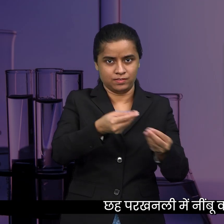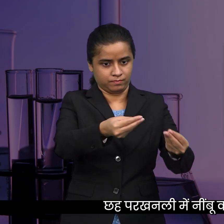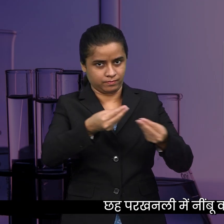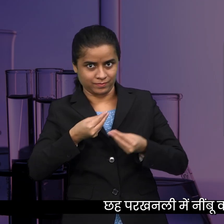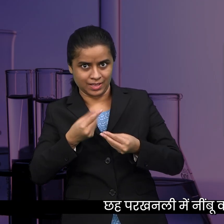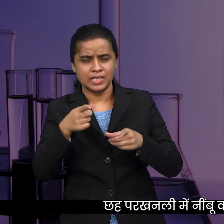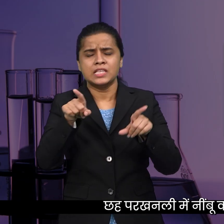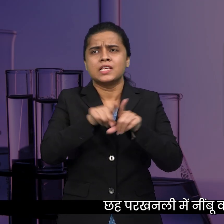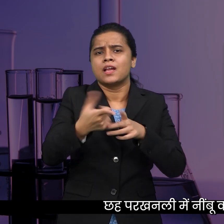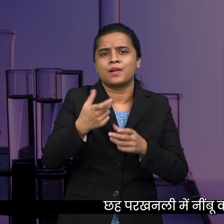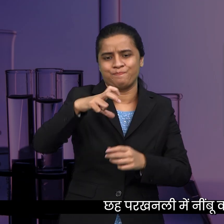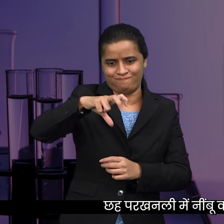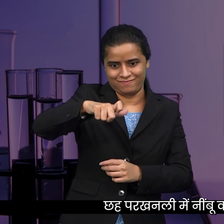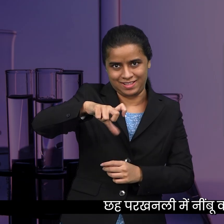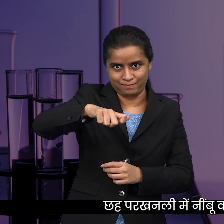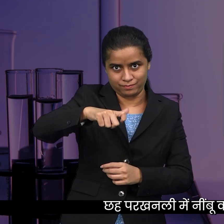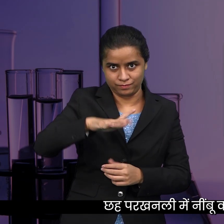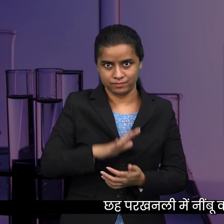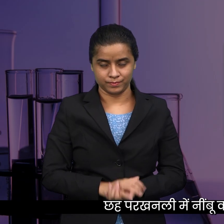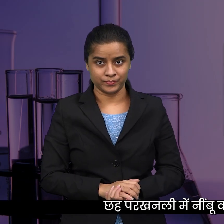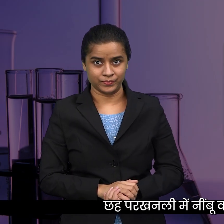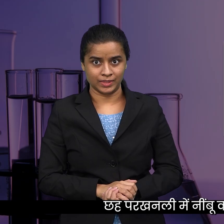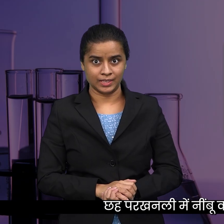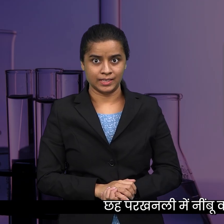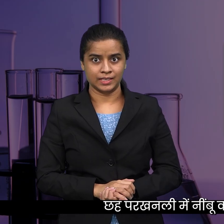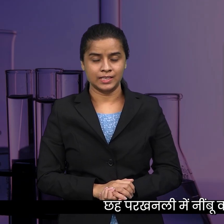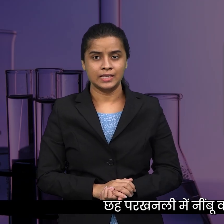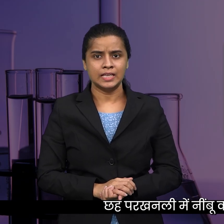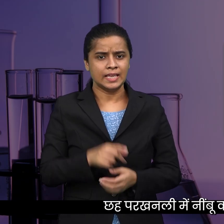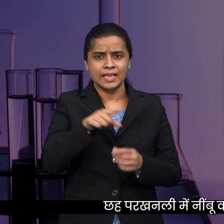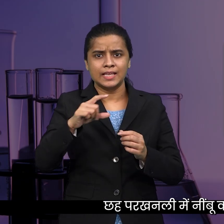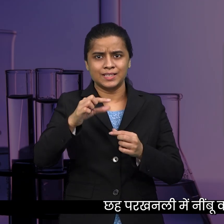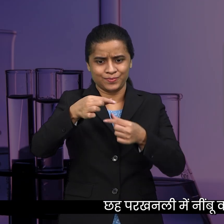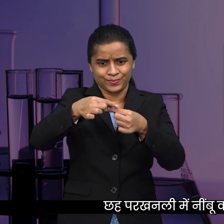ले और प्रत्येक परखनली में